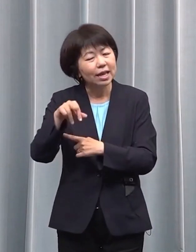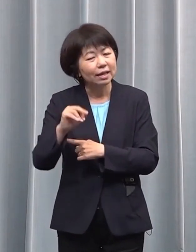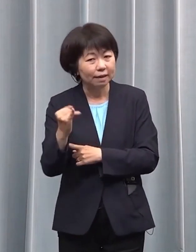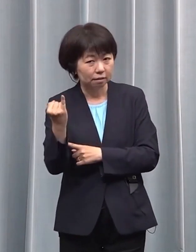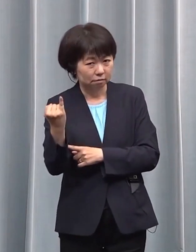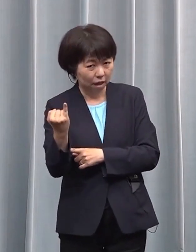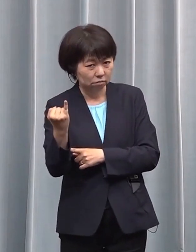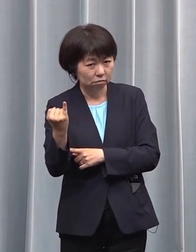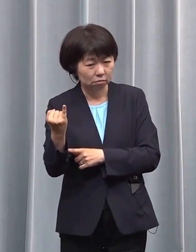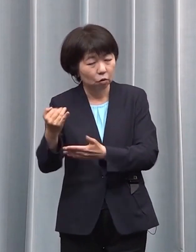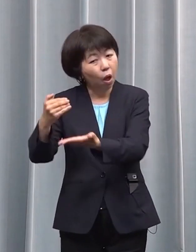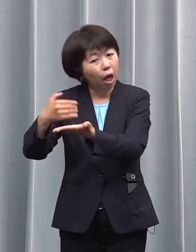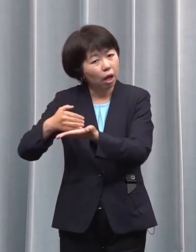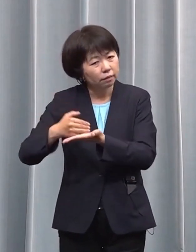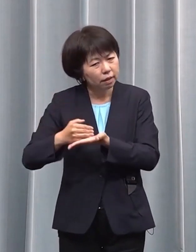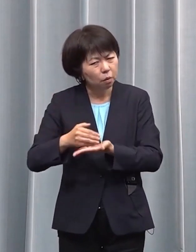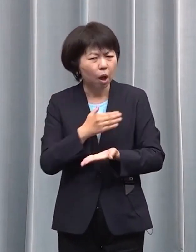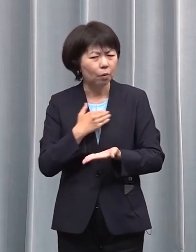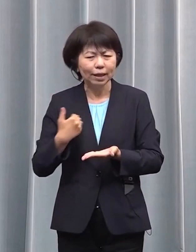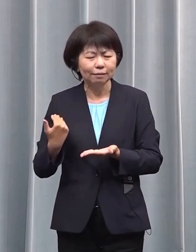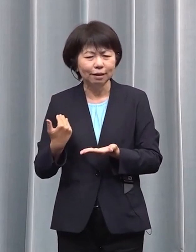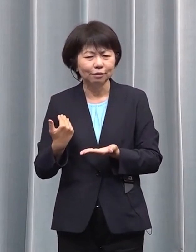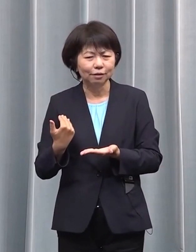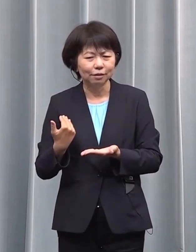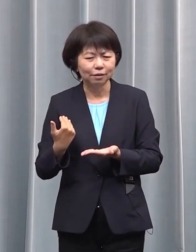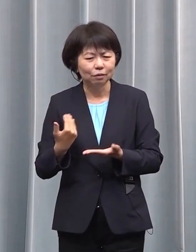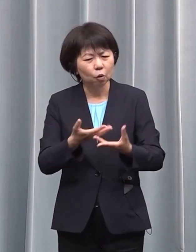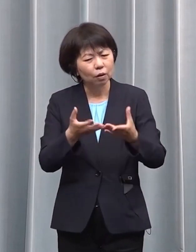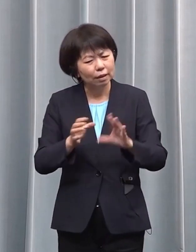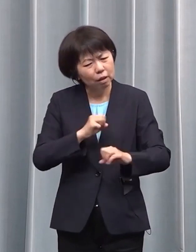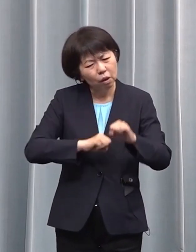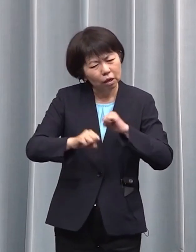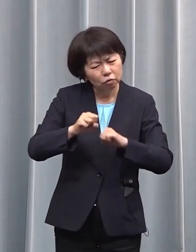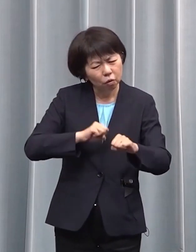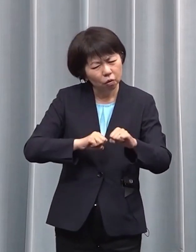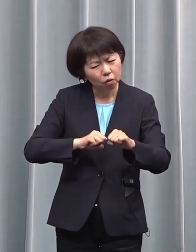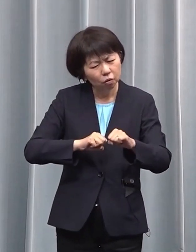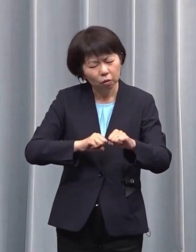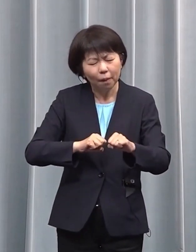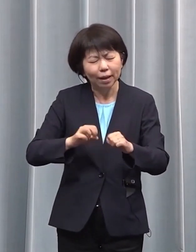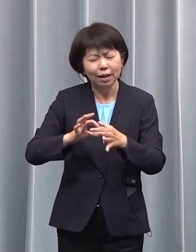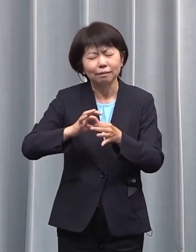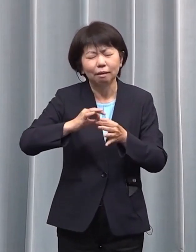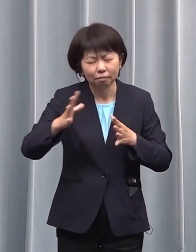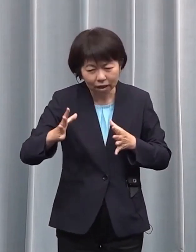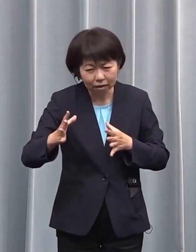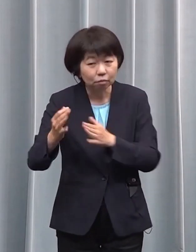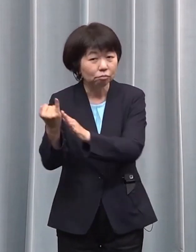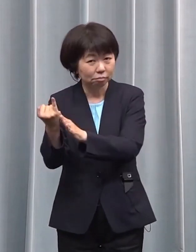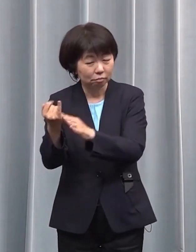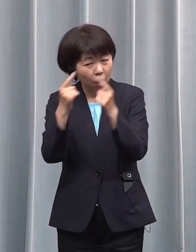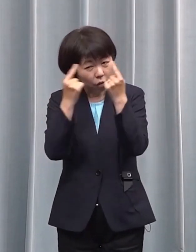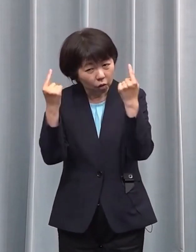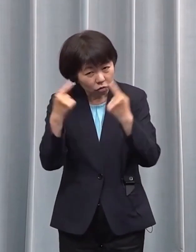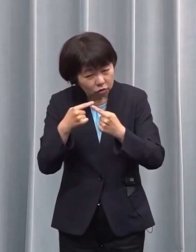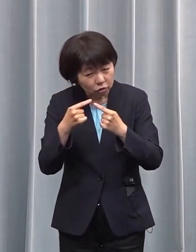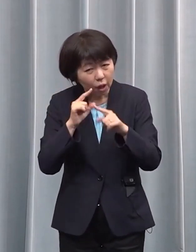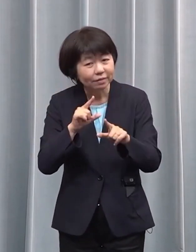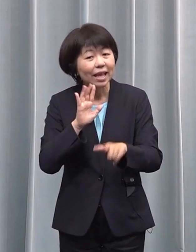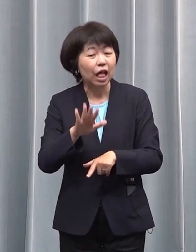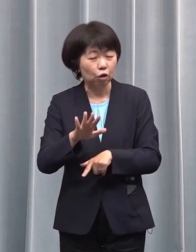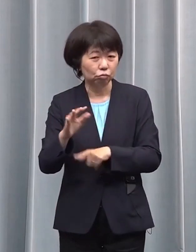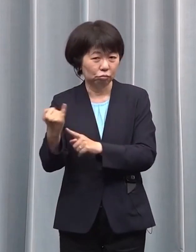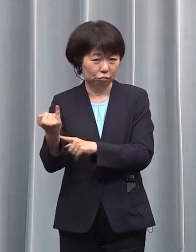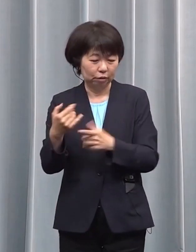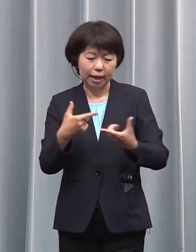はまあ異なりますと、団体の活動とは別個に個人的な発言ですと、まあ、柳瀬さんの発言を否定するかのような声明まで出しております